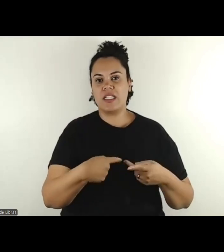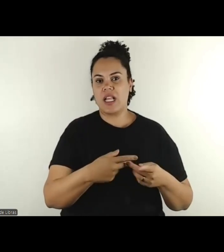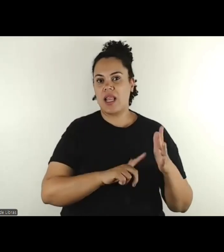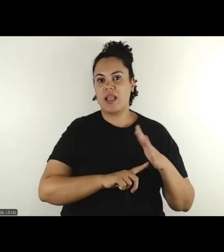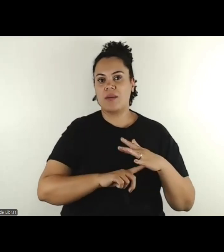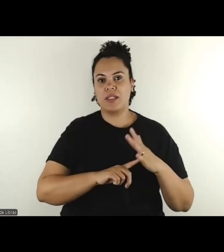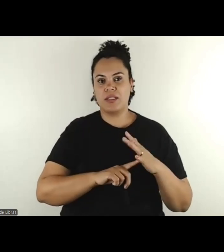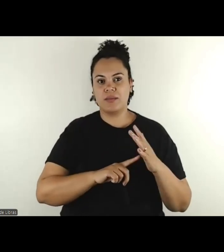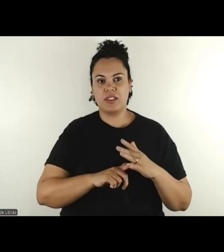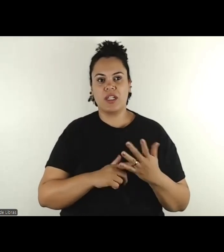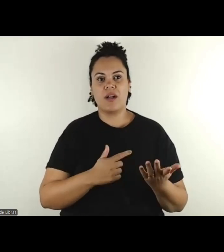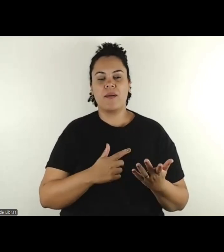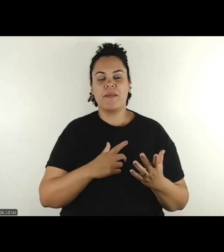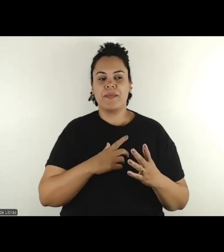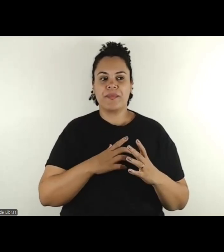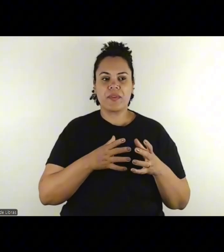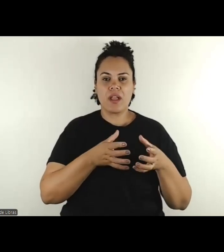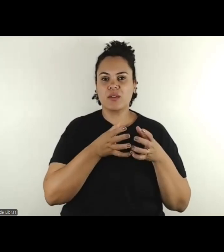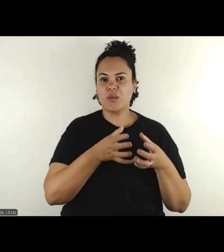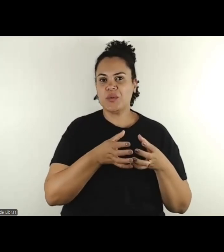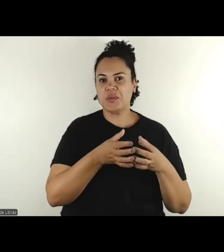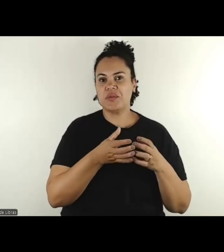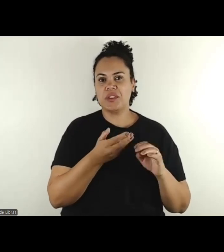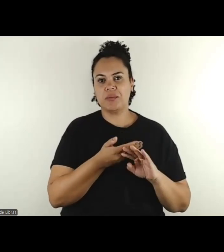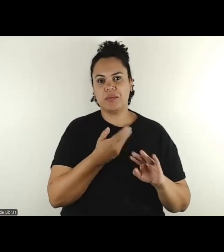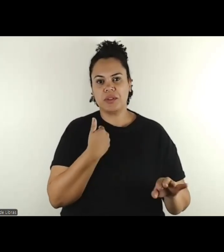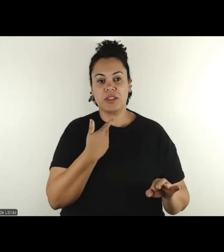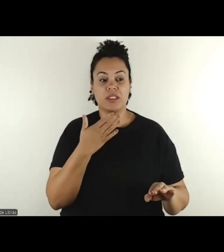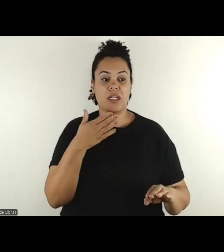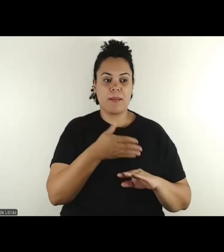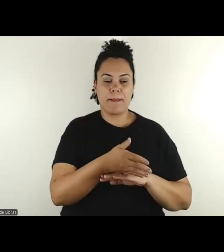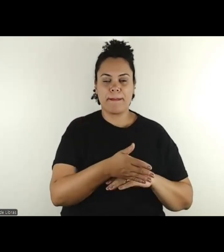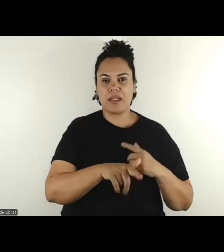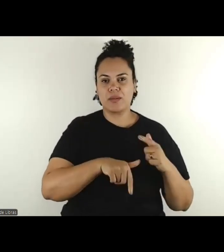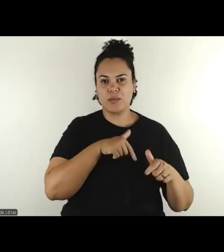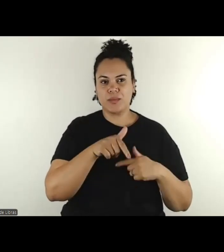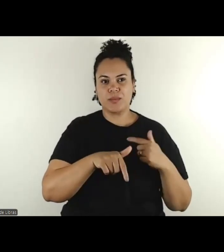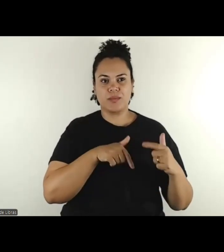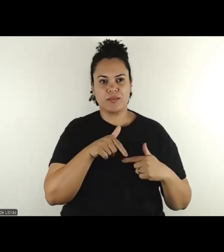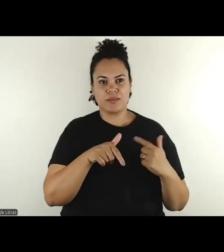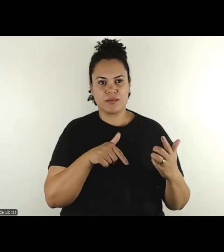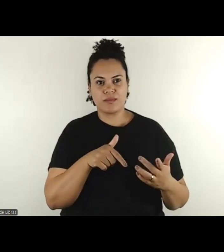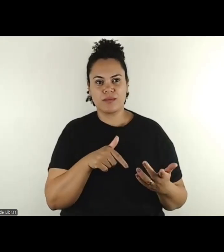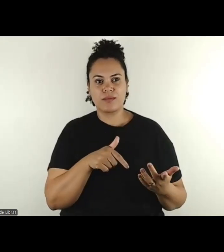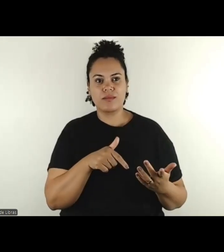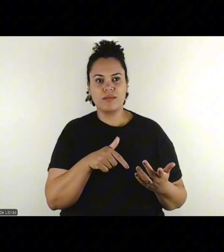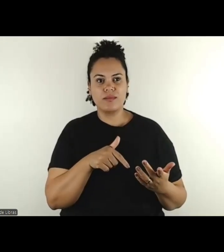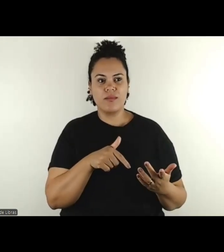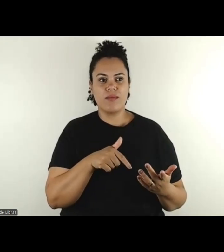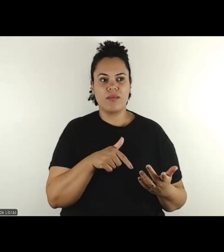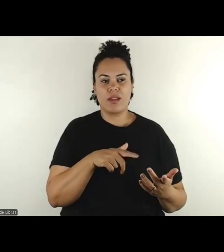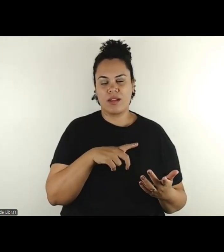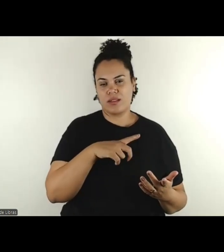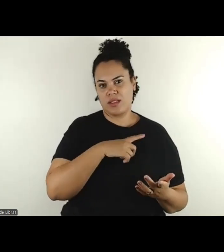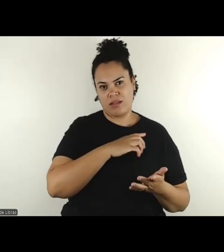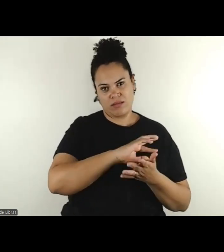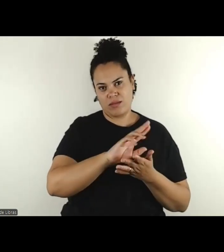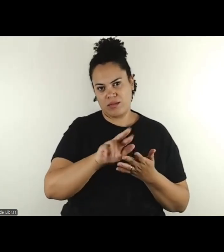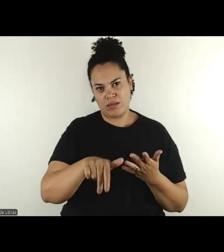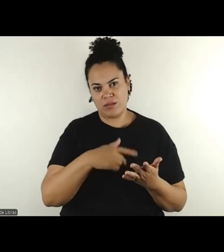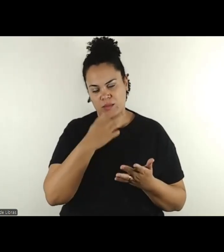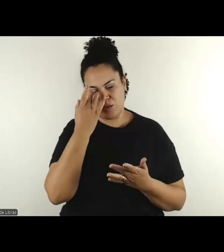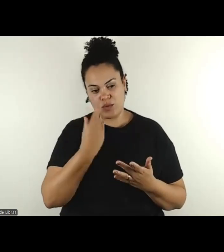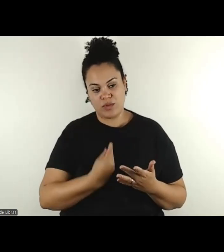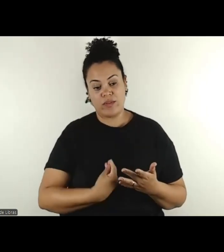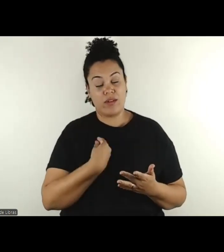relações de sociabilidade e de acesso ao trabalho, à educação, né, dos residentes, dentre outras questões. As